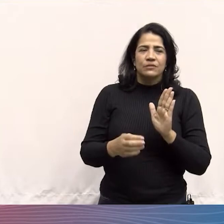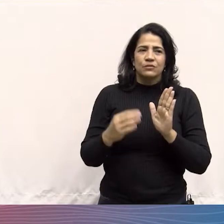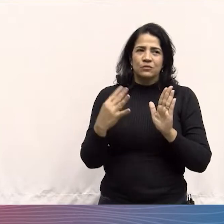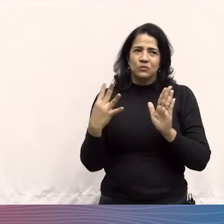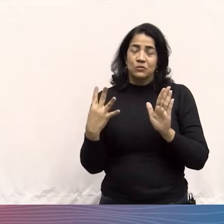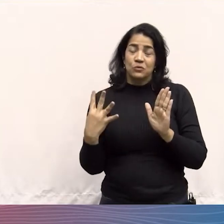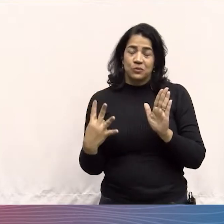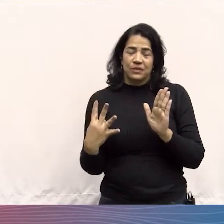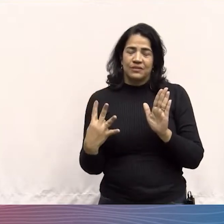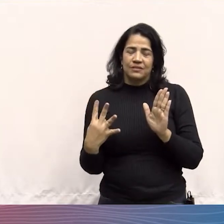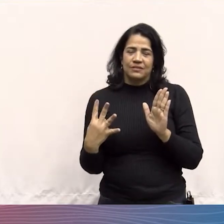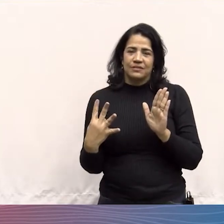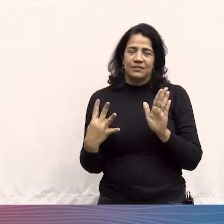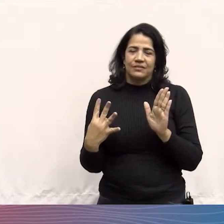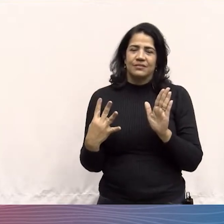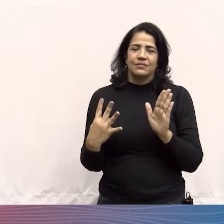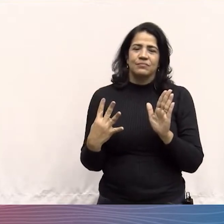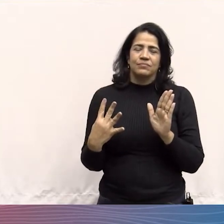aqui,